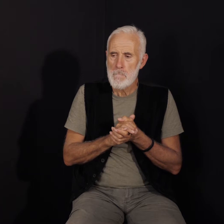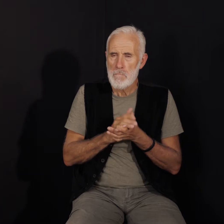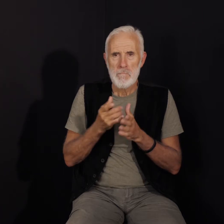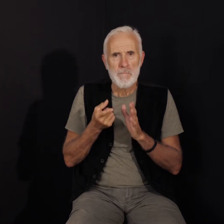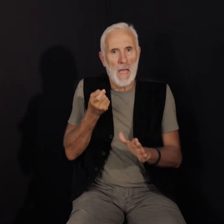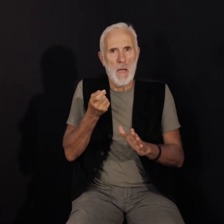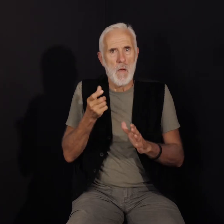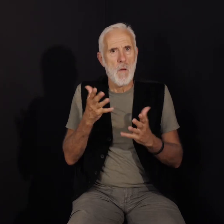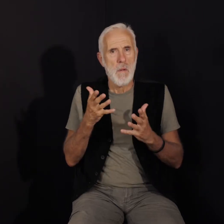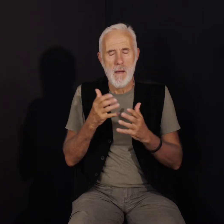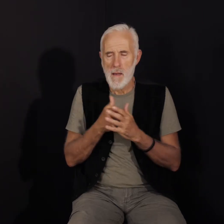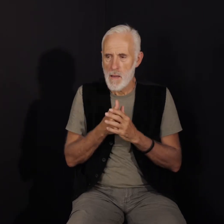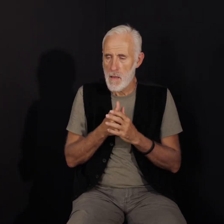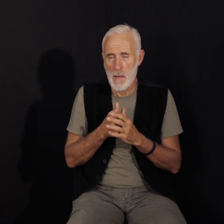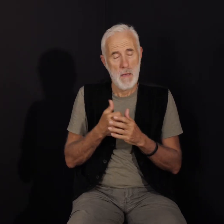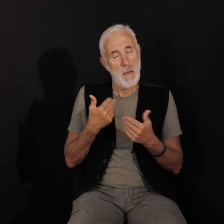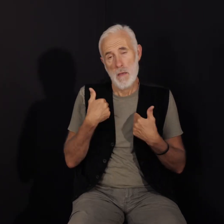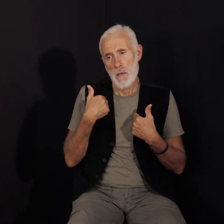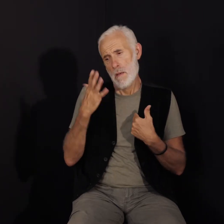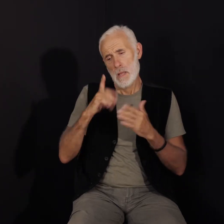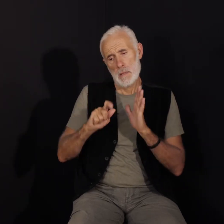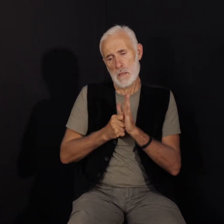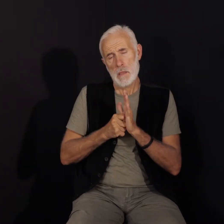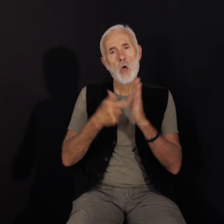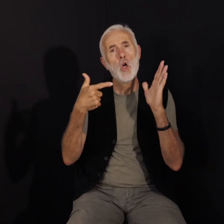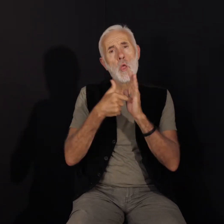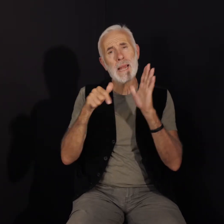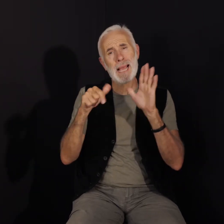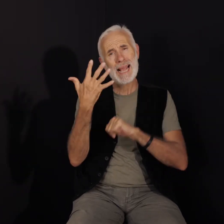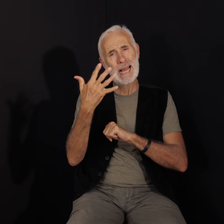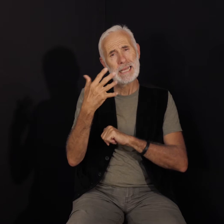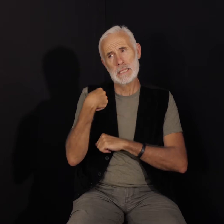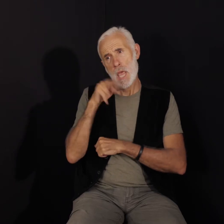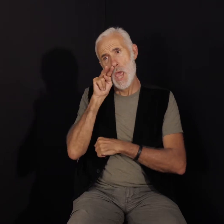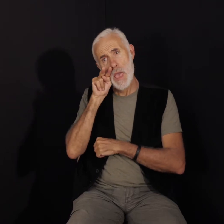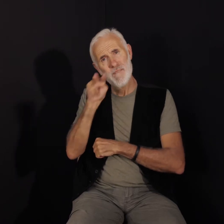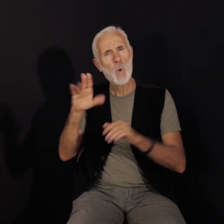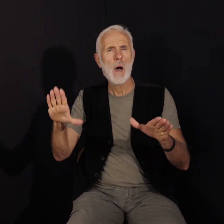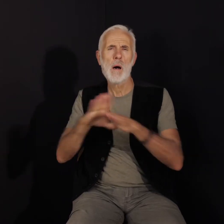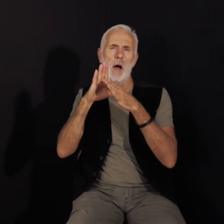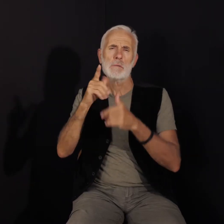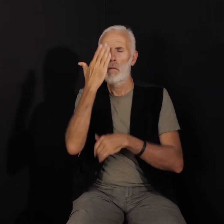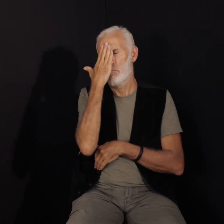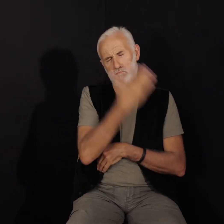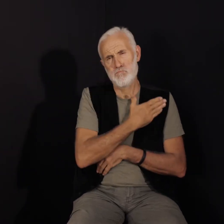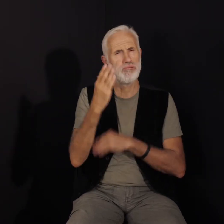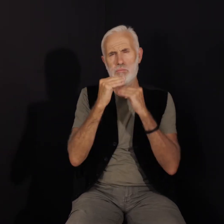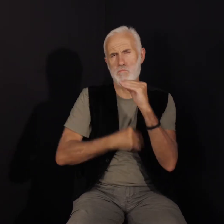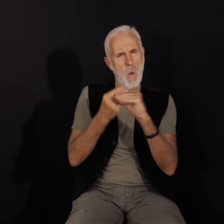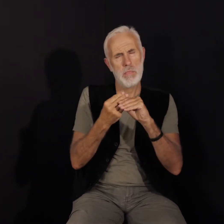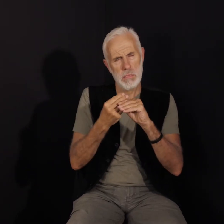j'ai été très émue en 2015 par une image qui a fait le tour du monde, qui est celle d'un petit